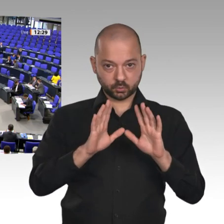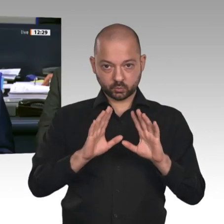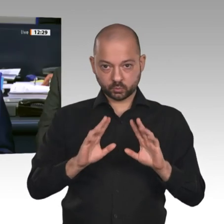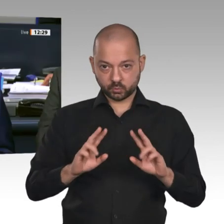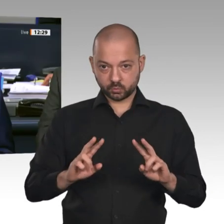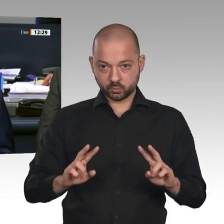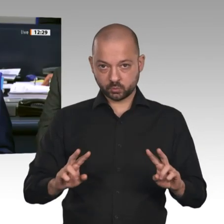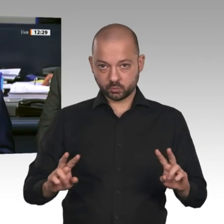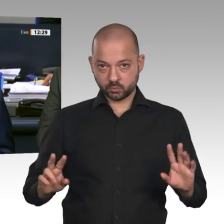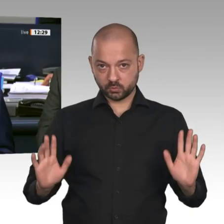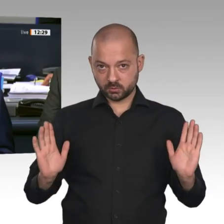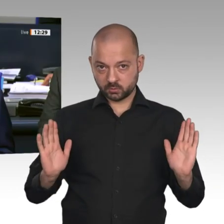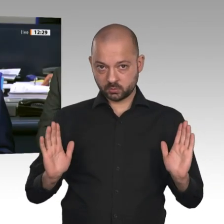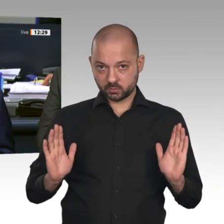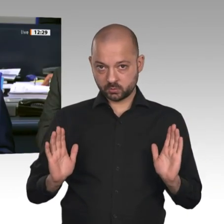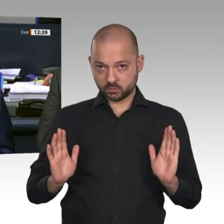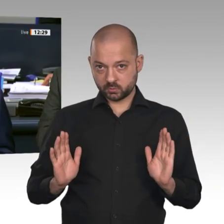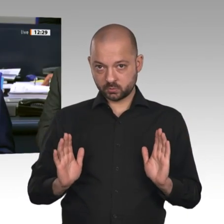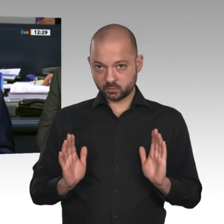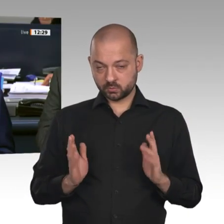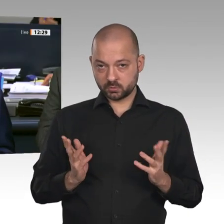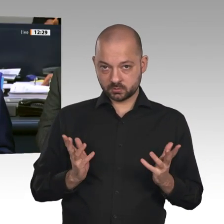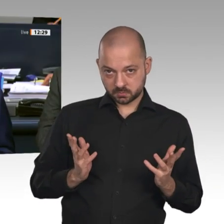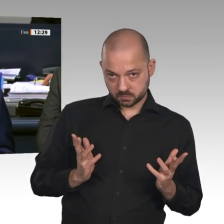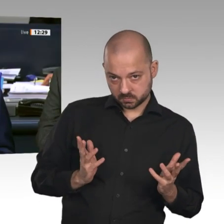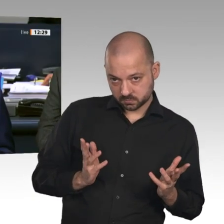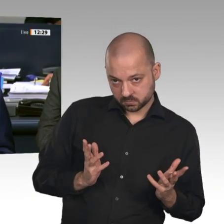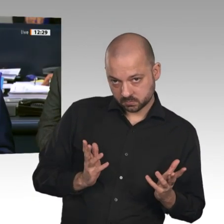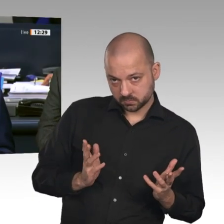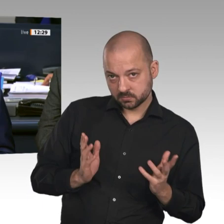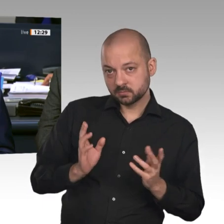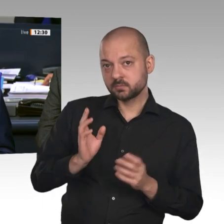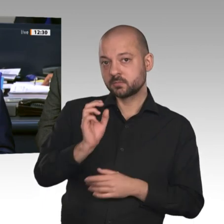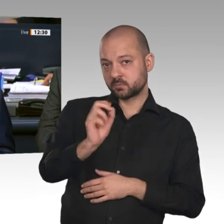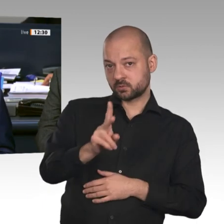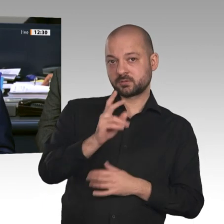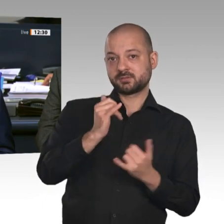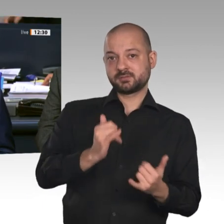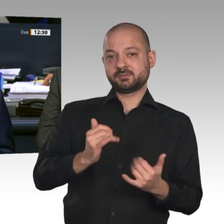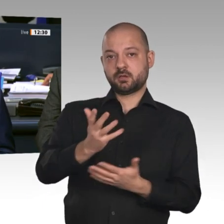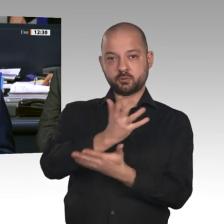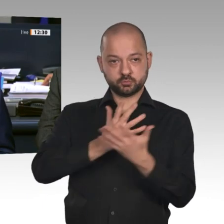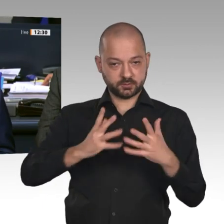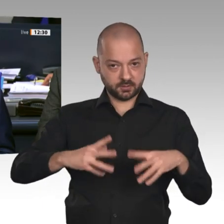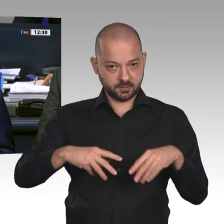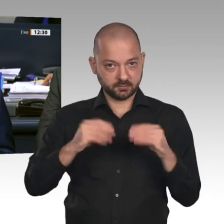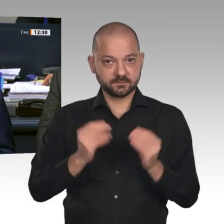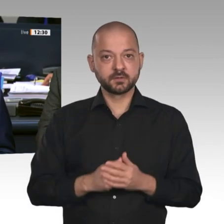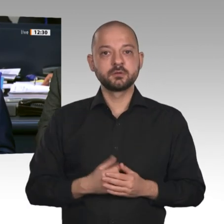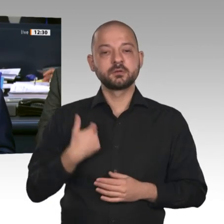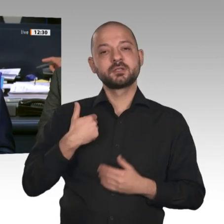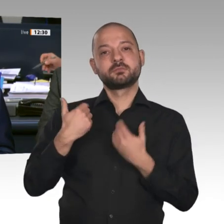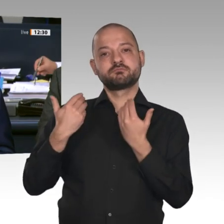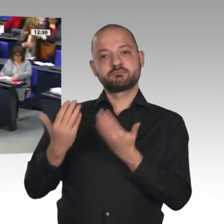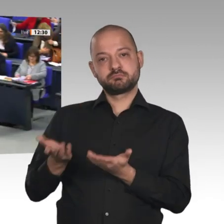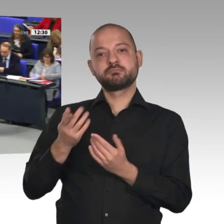So, wenn es einigermaßen Aufmerksamkeit und Ruhe hergestellt, damit eröffne ich die Aussprache und erteile als erster Rednerin der Kollegin Katrin Göring-Eckardt, Bündnis